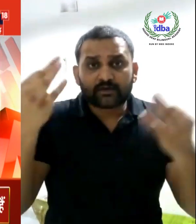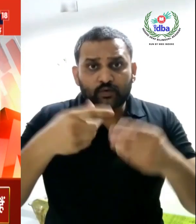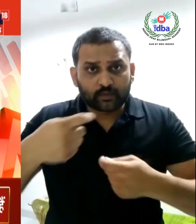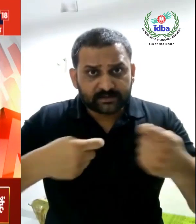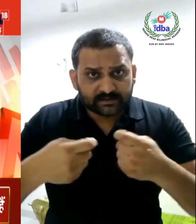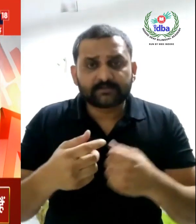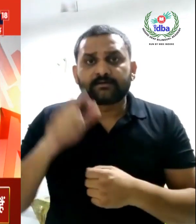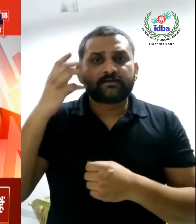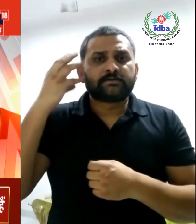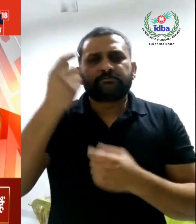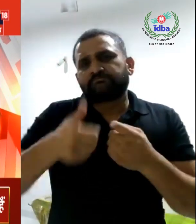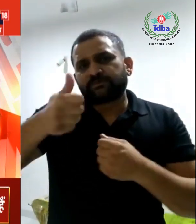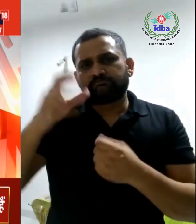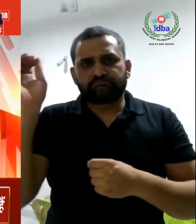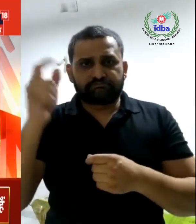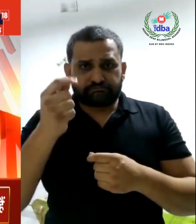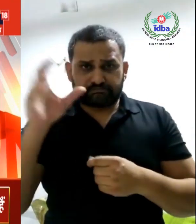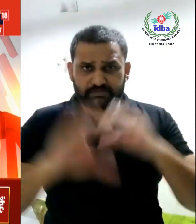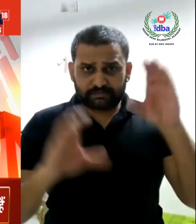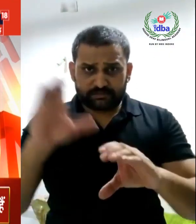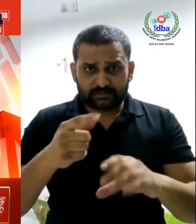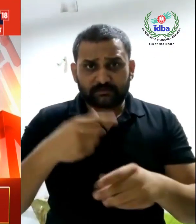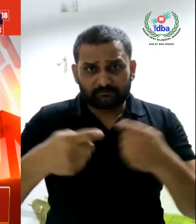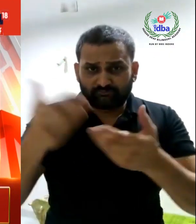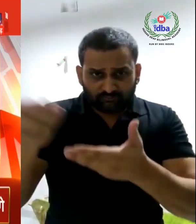और निवेशकों को आमंत्रित करने की दृष्टि से